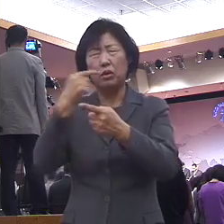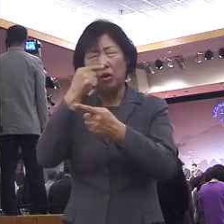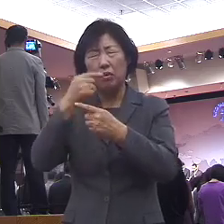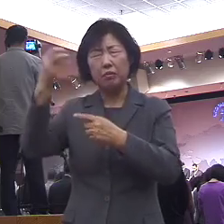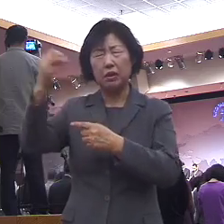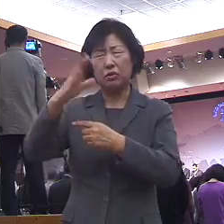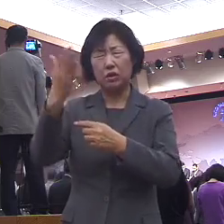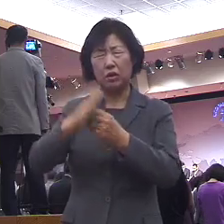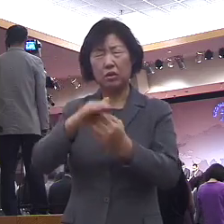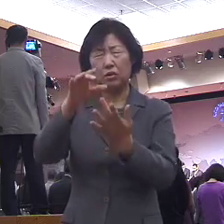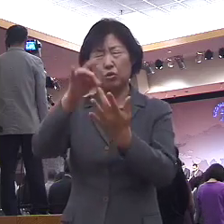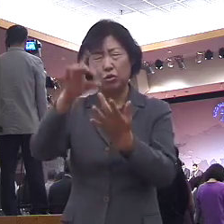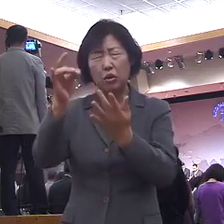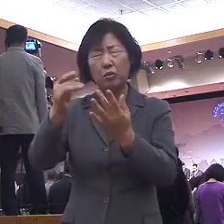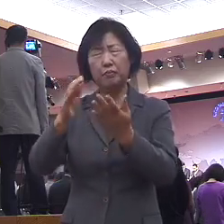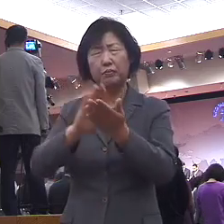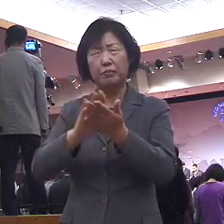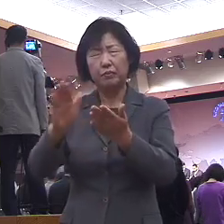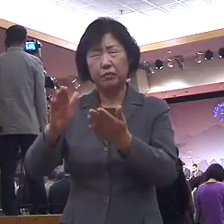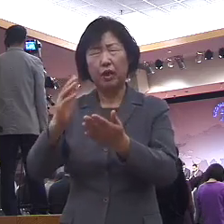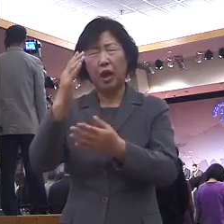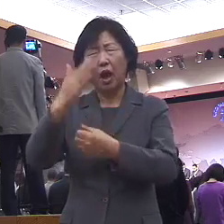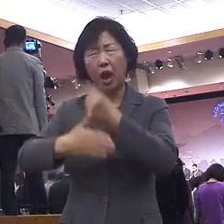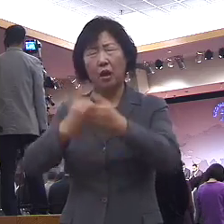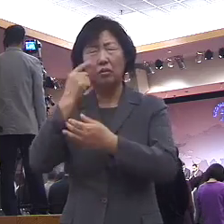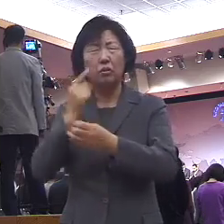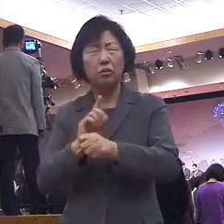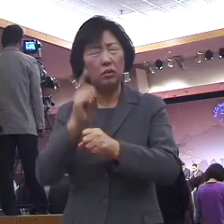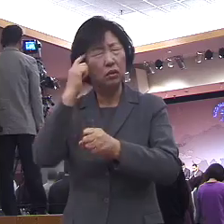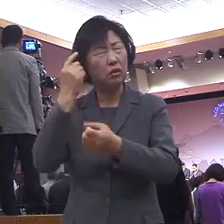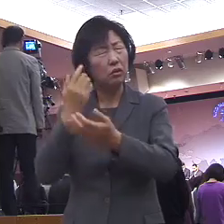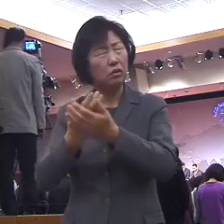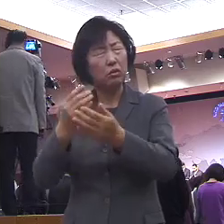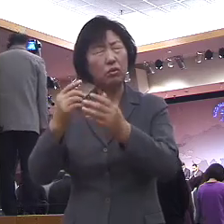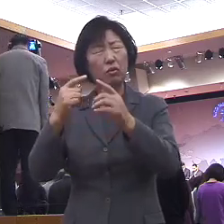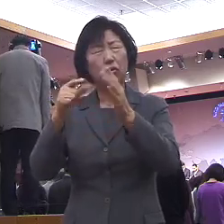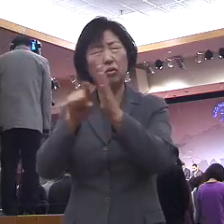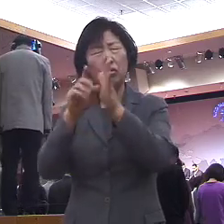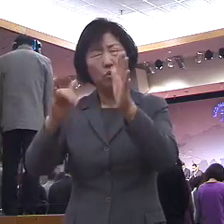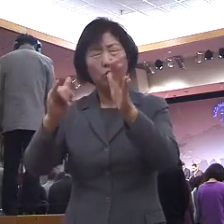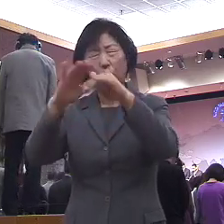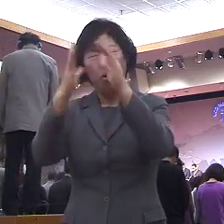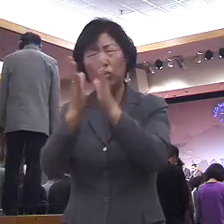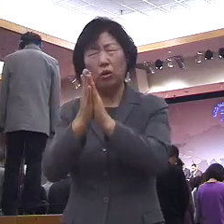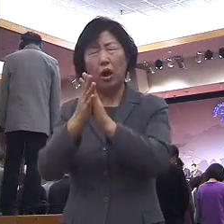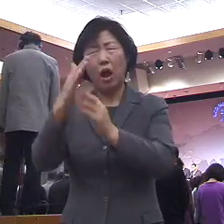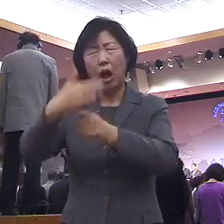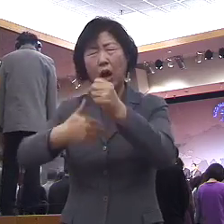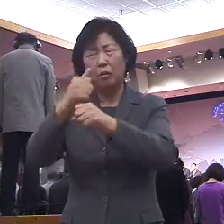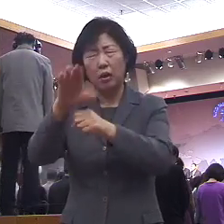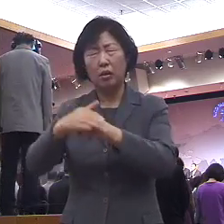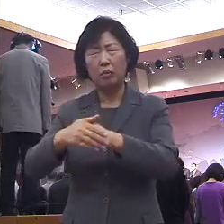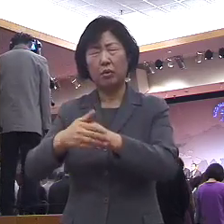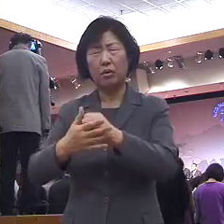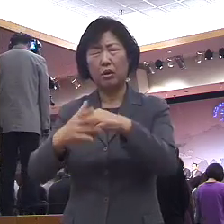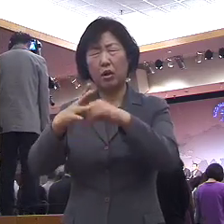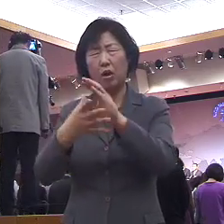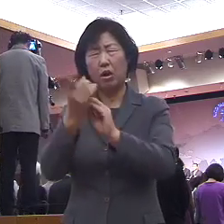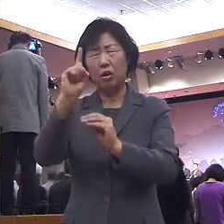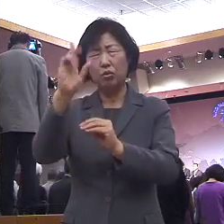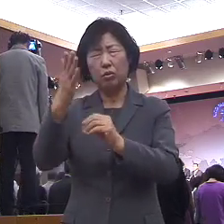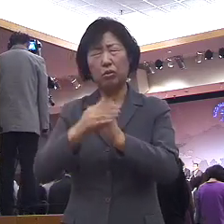마음으로 추천합니다. 하나님 긍휼히 여기시고 온 기호들이 하나님 안에서 한마음이 되어 좋은 결정을 내릴 수 있게